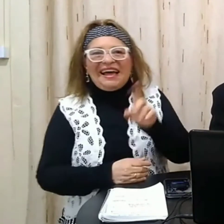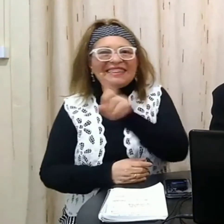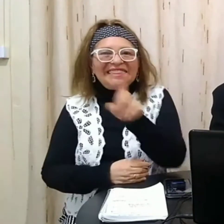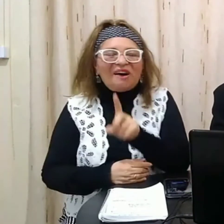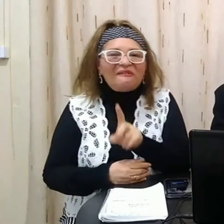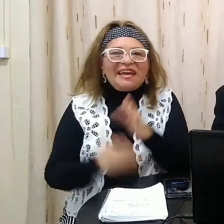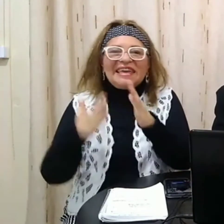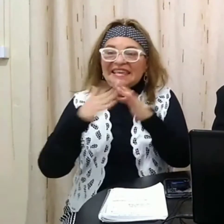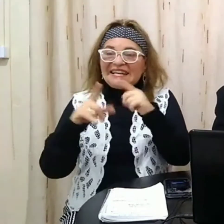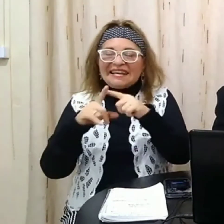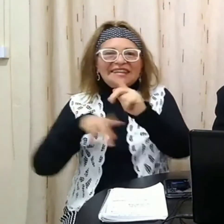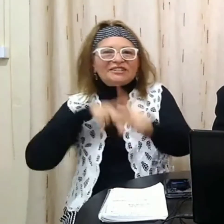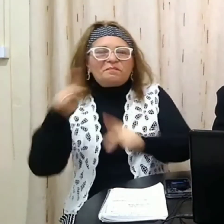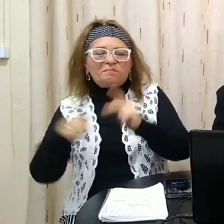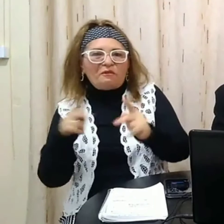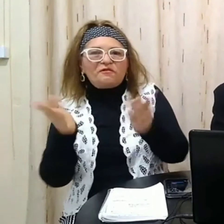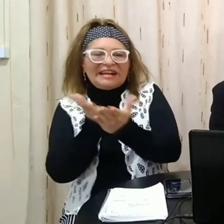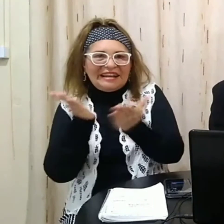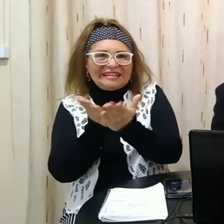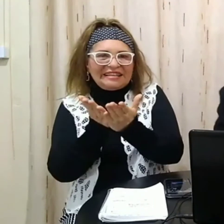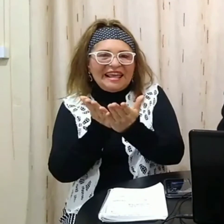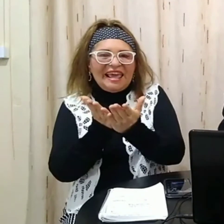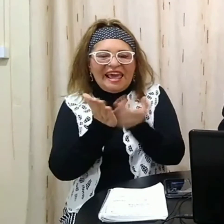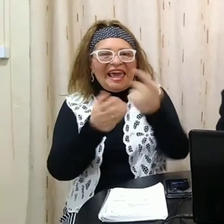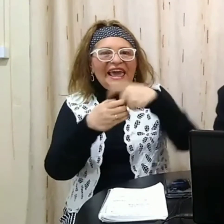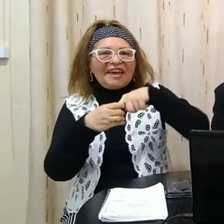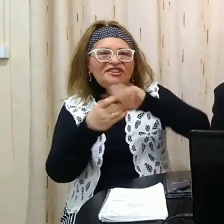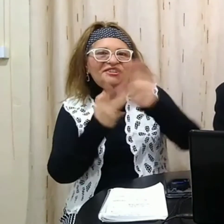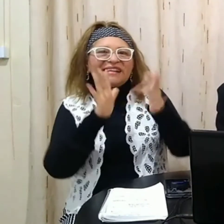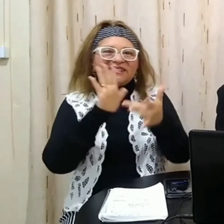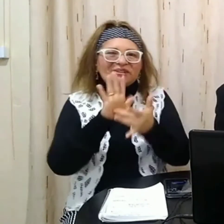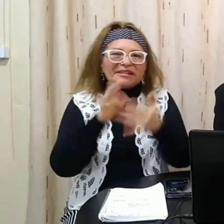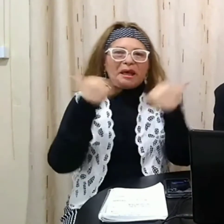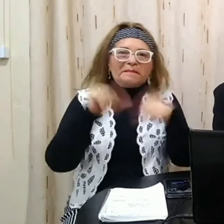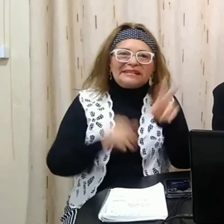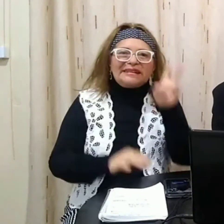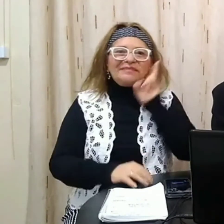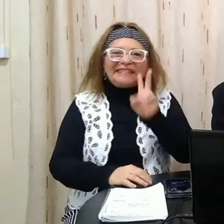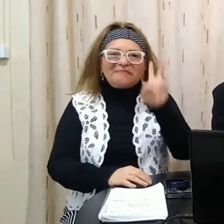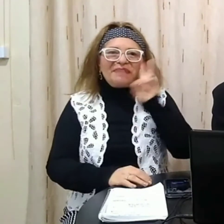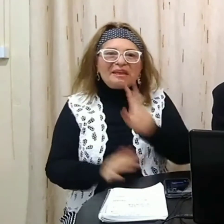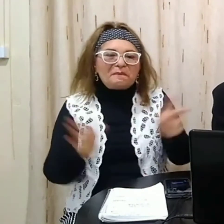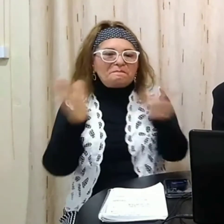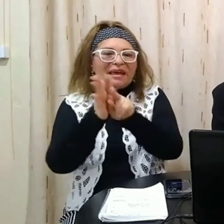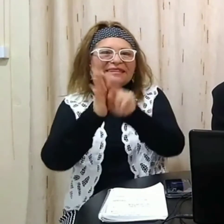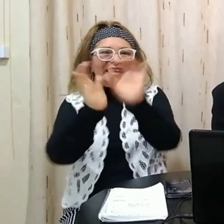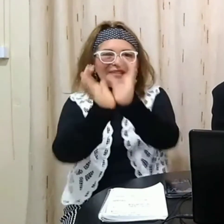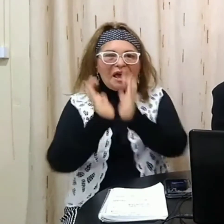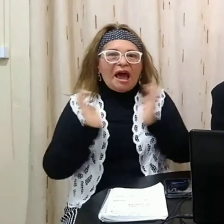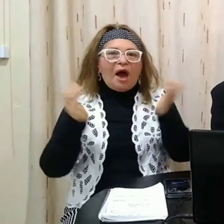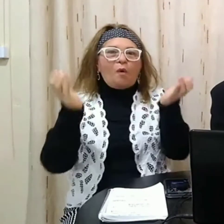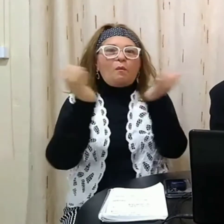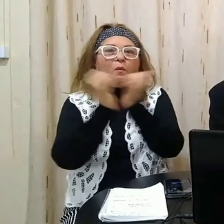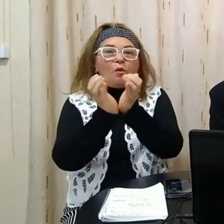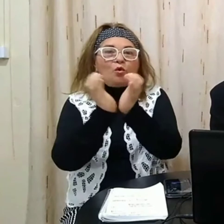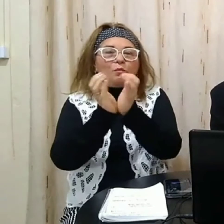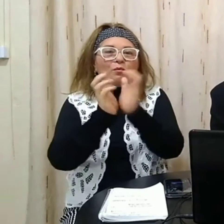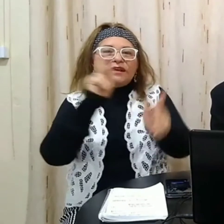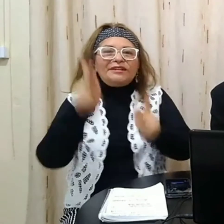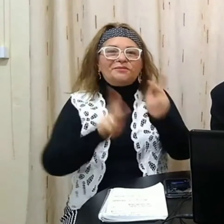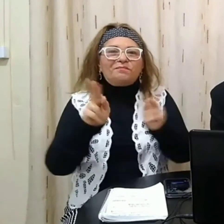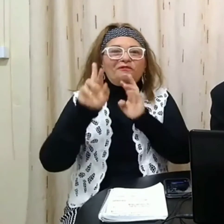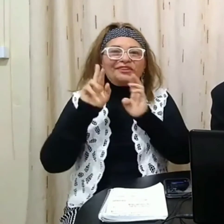como crente em Jesus, eu preciso lembrar que eu sou parte de um povo que é diferente de todos os